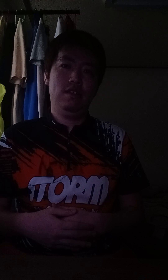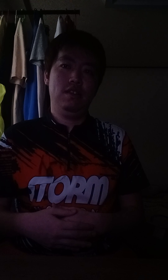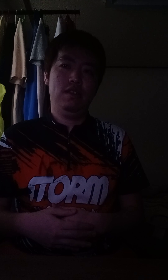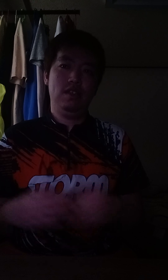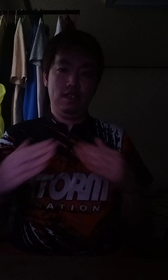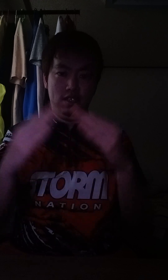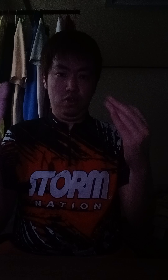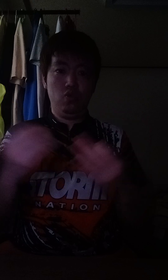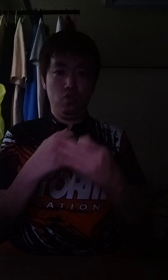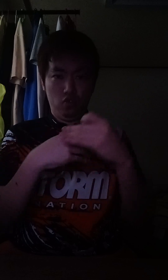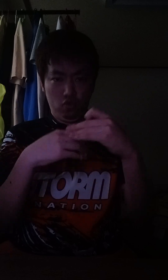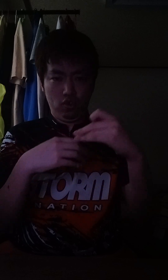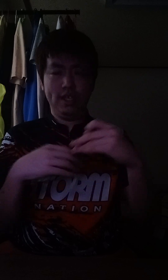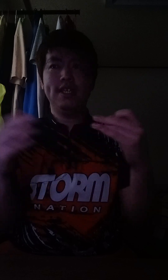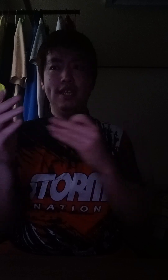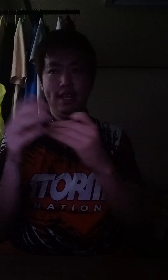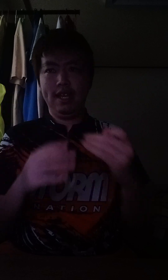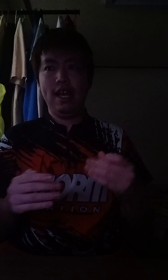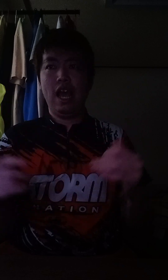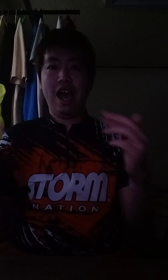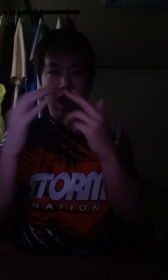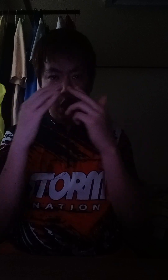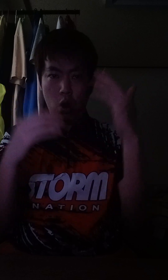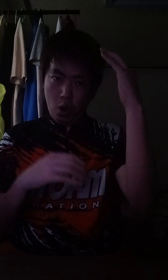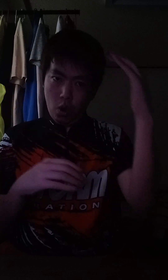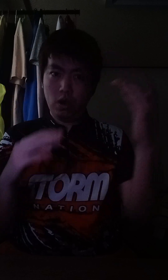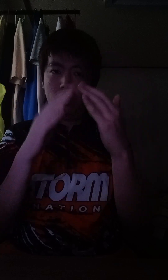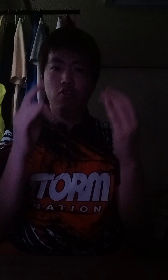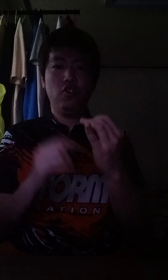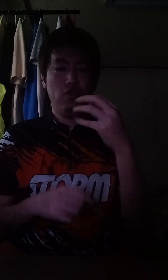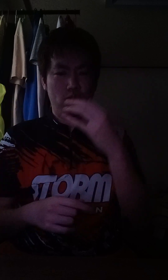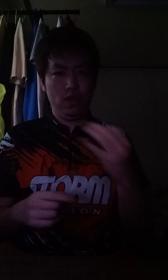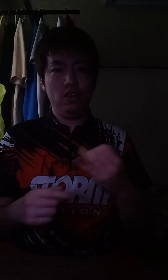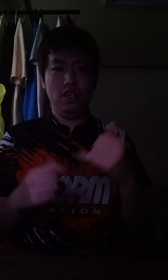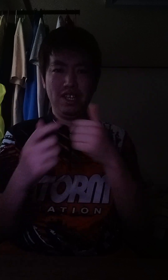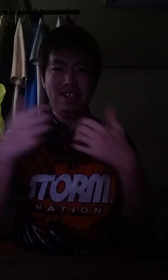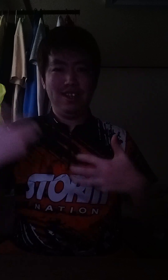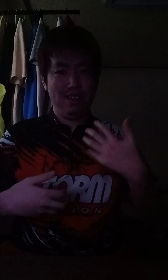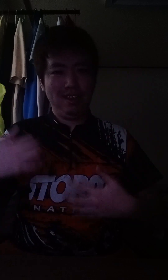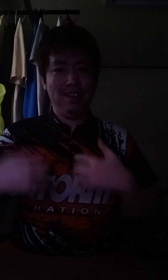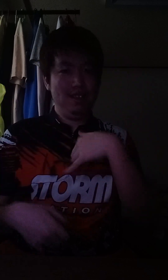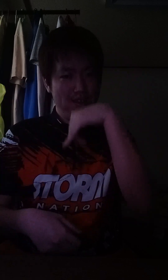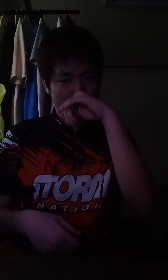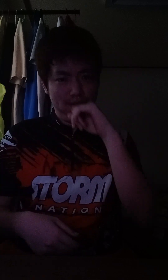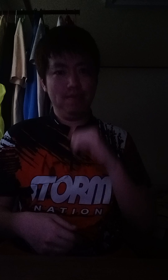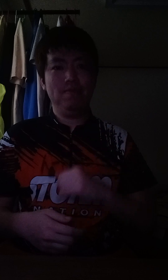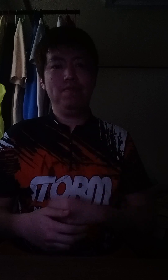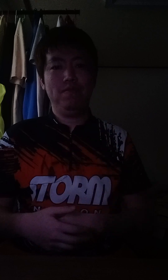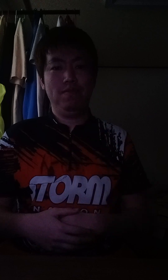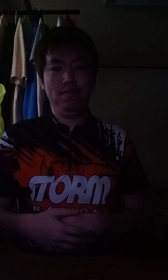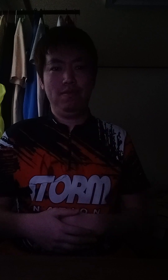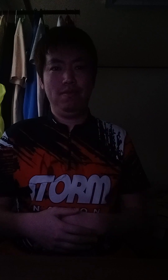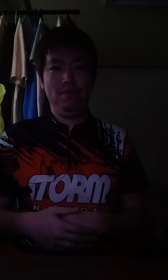집과 병원이 익숙한 승현이에겐 학교 가는 일이 그 무엇보다 즐거운 일인데요. 와,